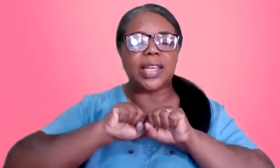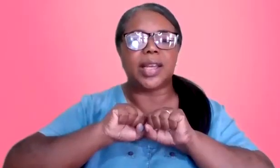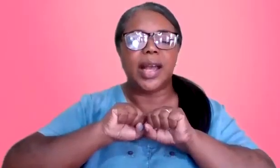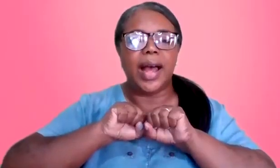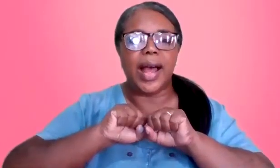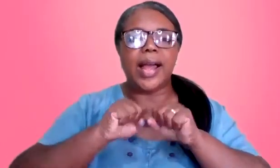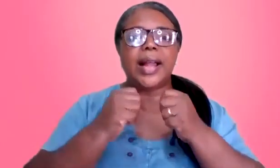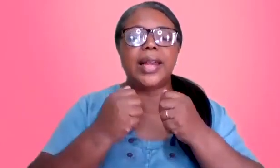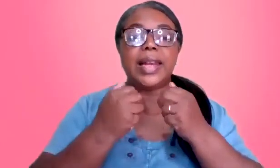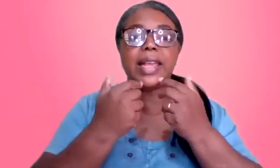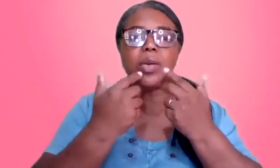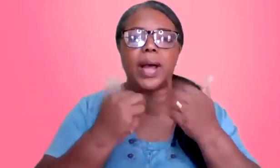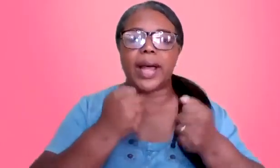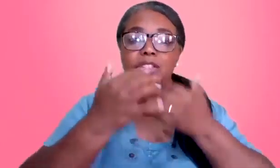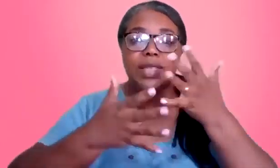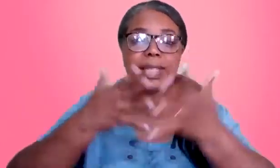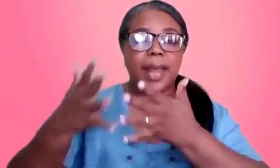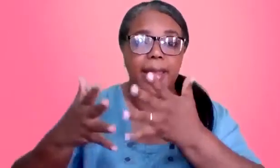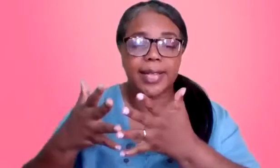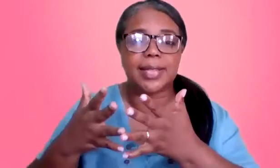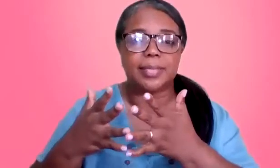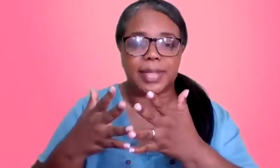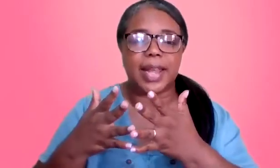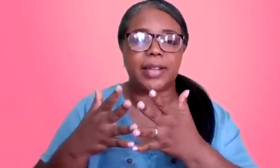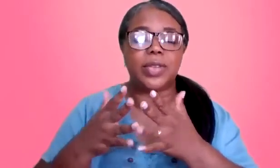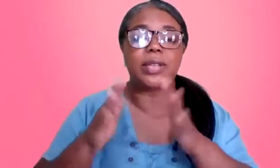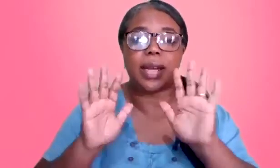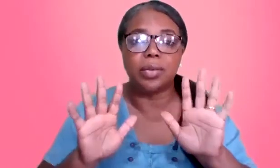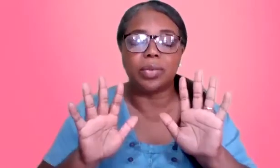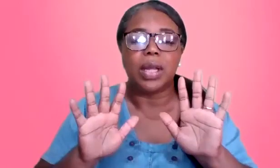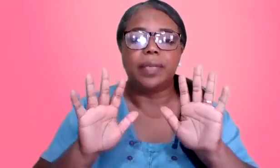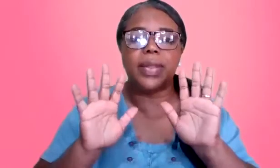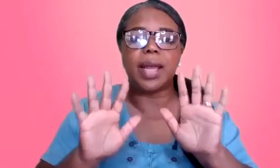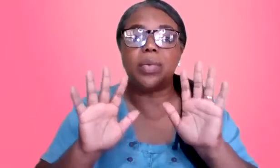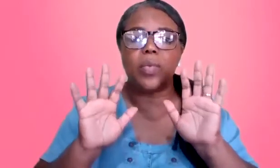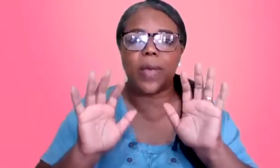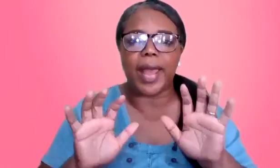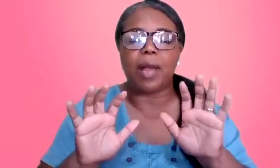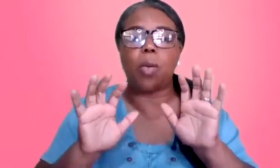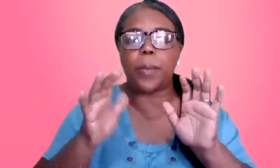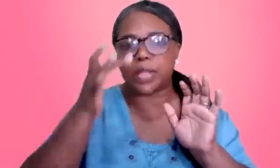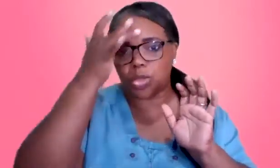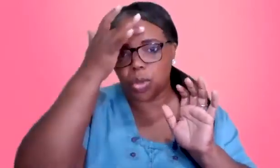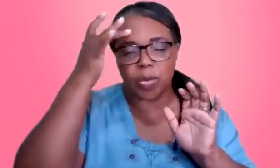adquire a língua de sinais, certo? Então, não é com